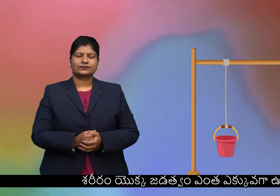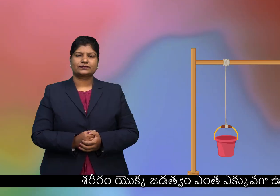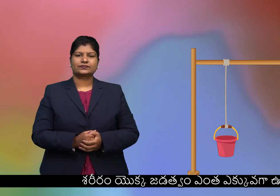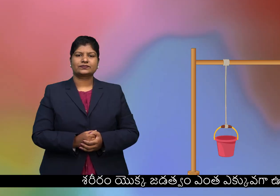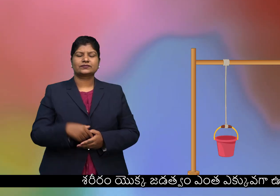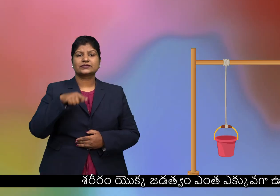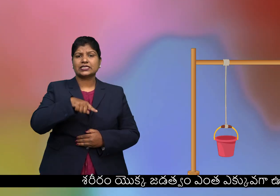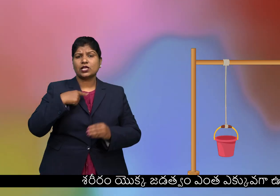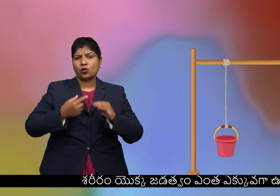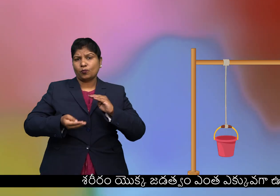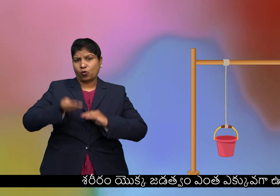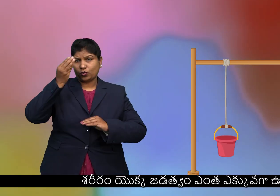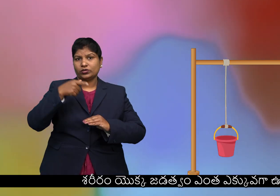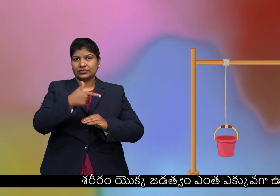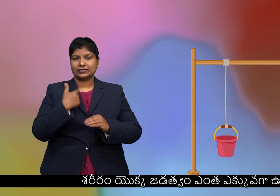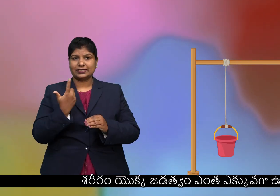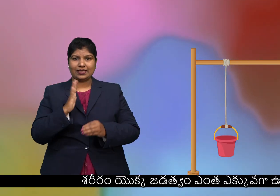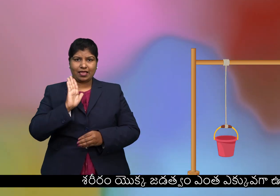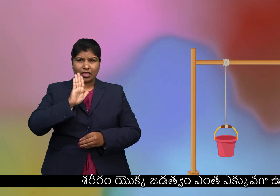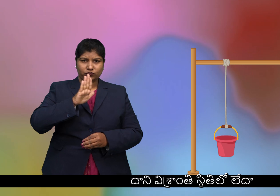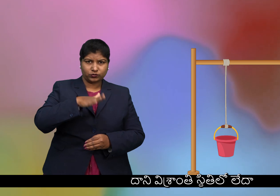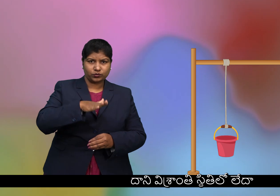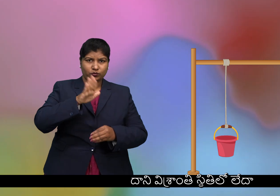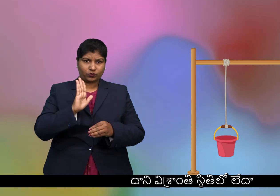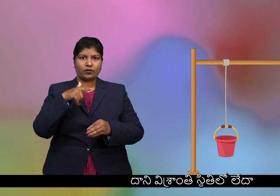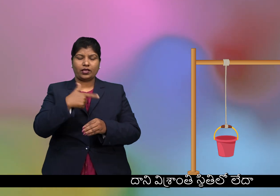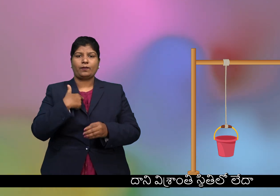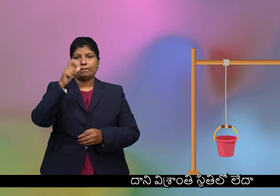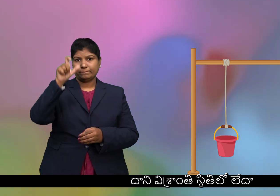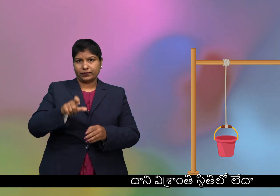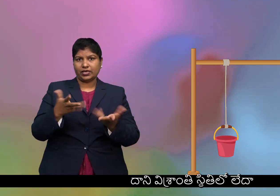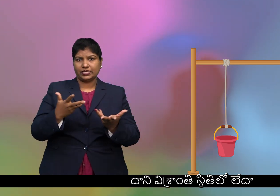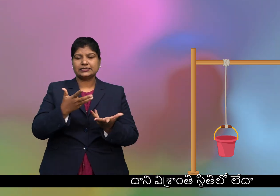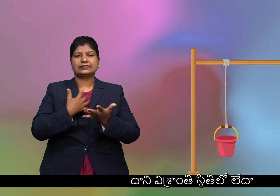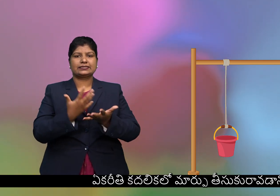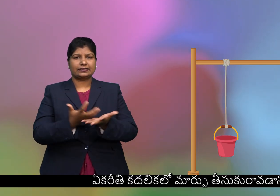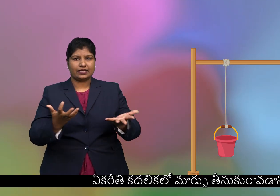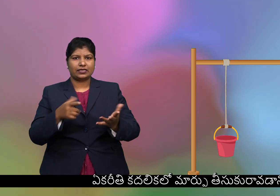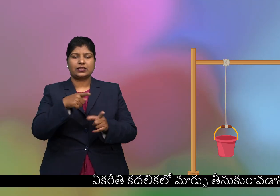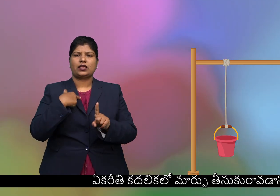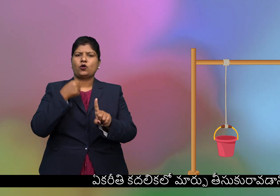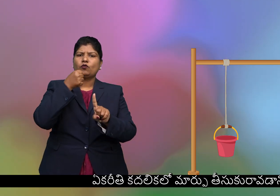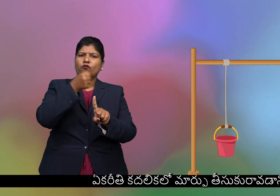శరీరం యొక్క జడత్వం ఎంత ఎక్కువగా ఉంటే దాని విశ్రాంతి స్థితిలో లేదా ఏకరీతి కదలికలో